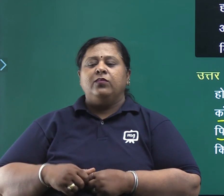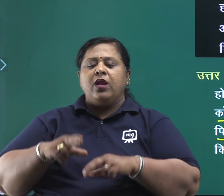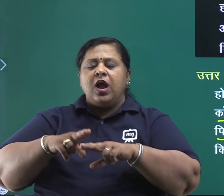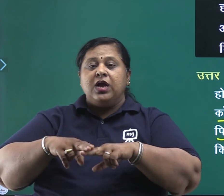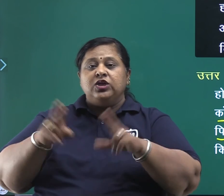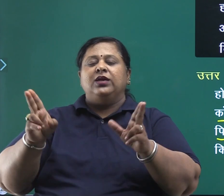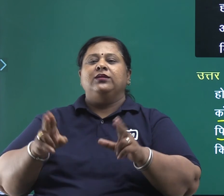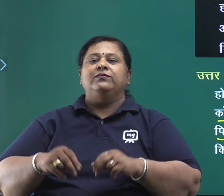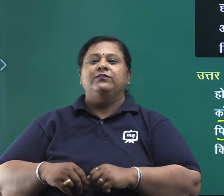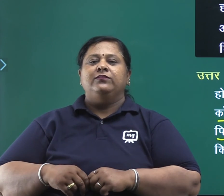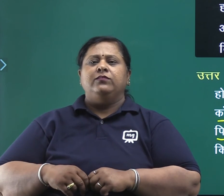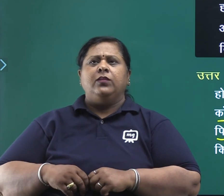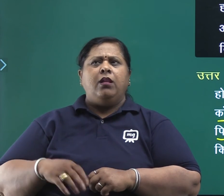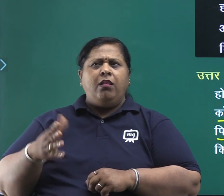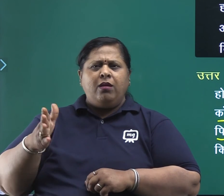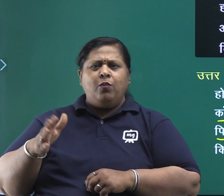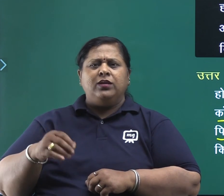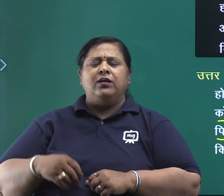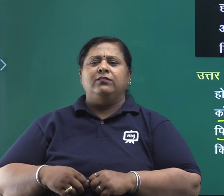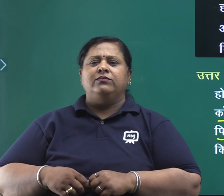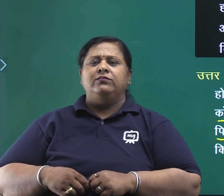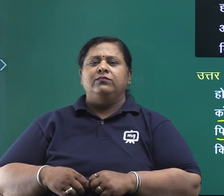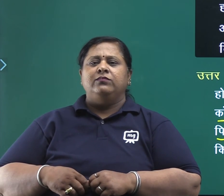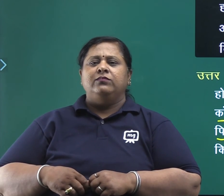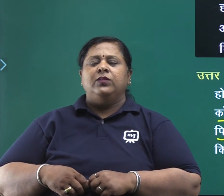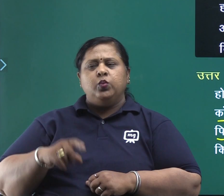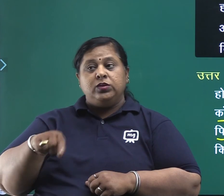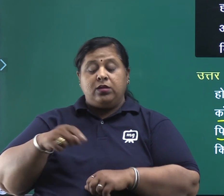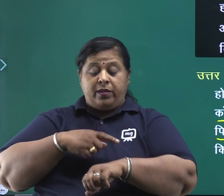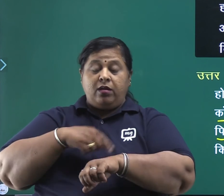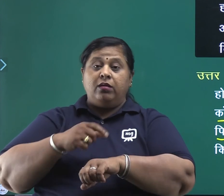आज़ाद भी नहीं हुआ था उस समय